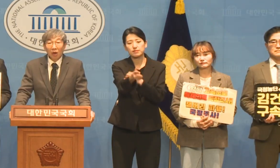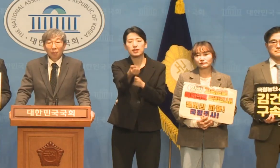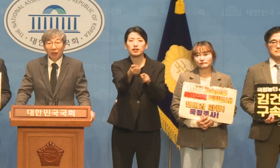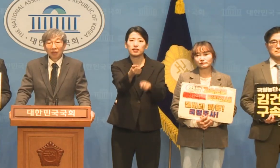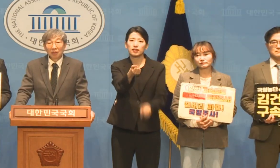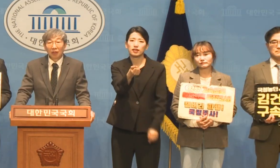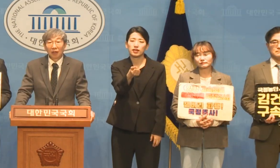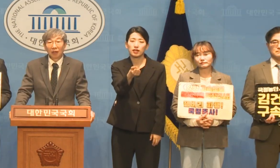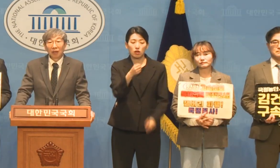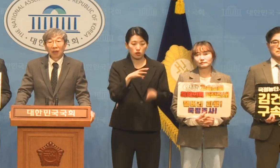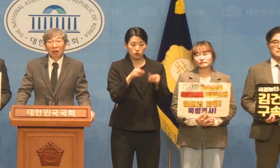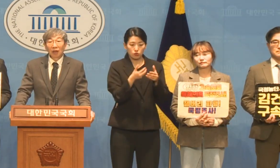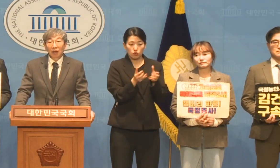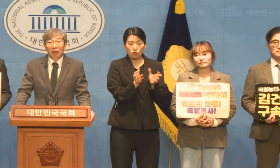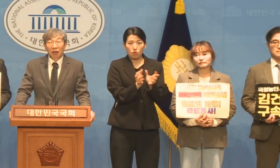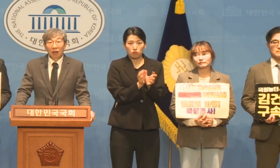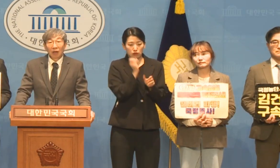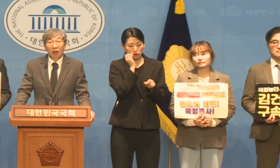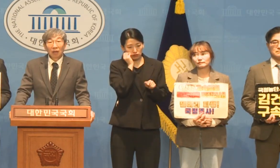뭐가 급했는지